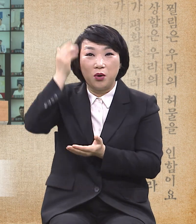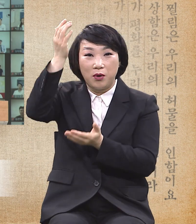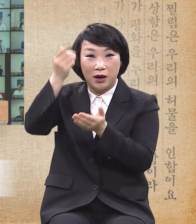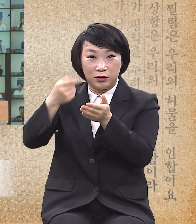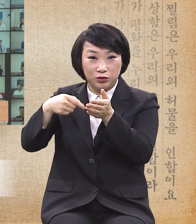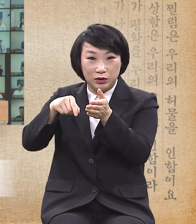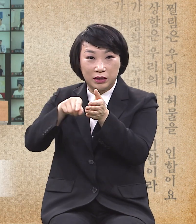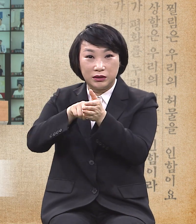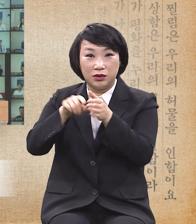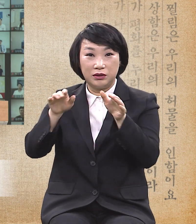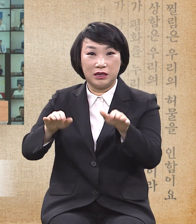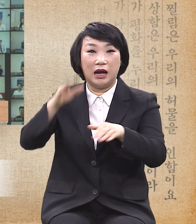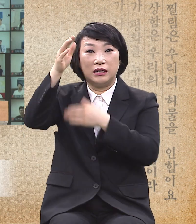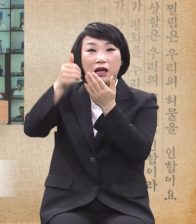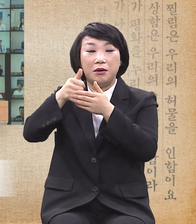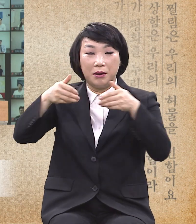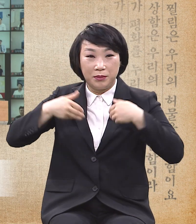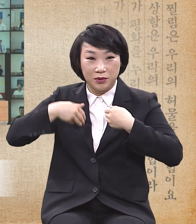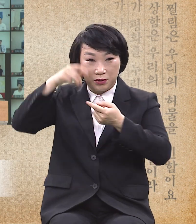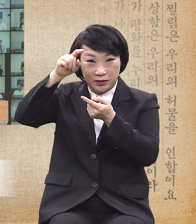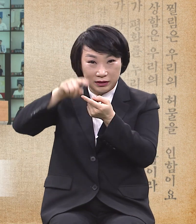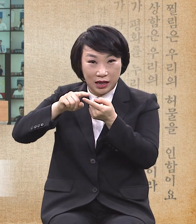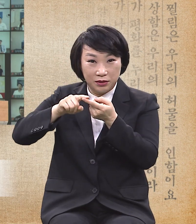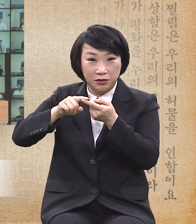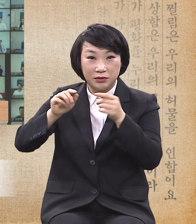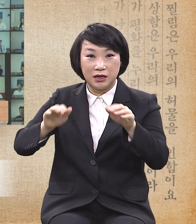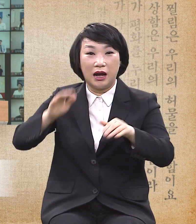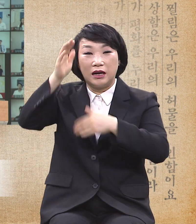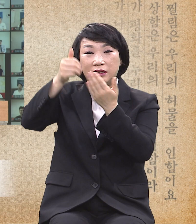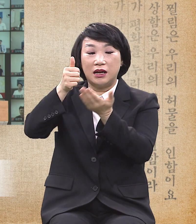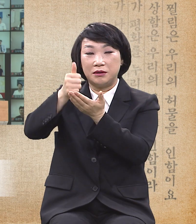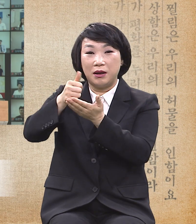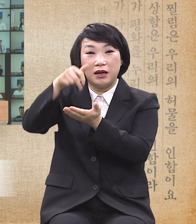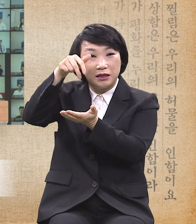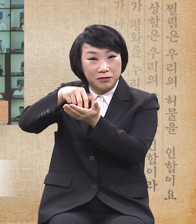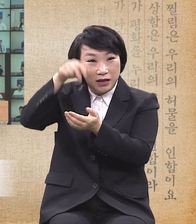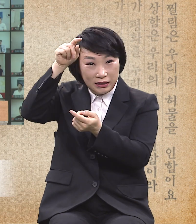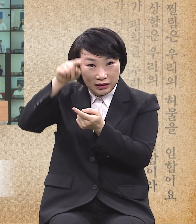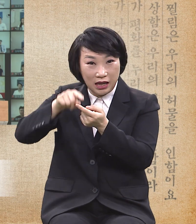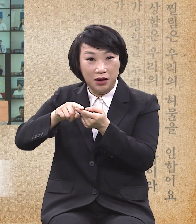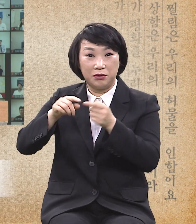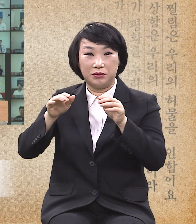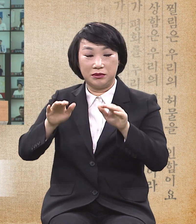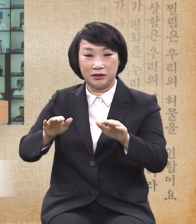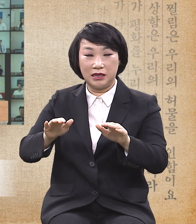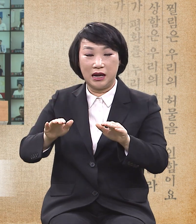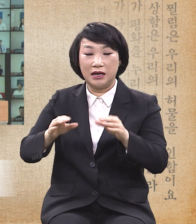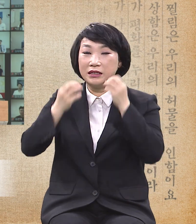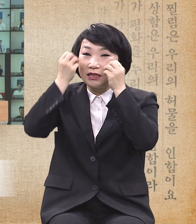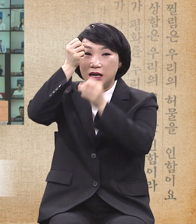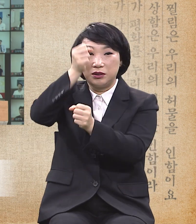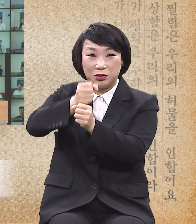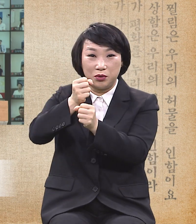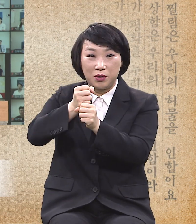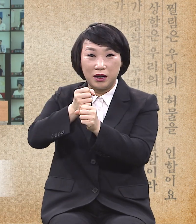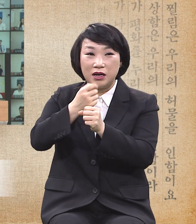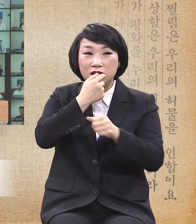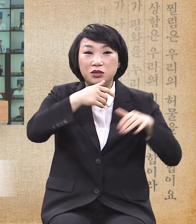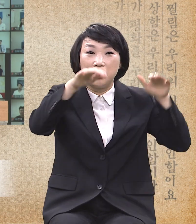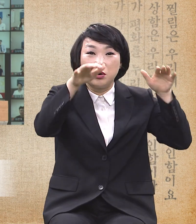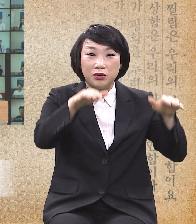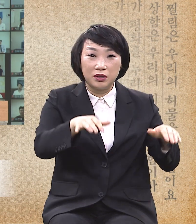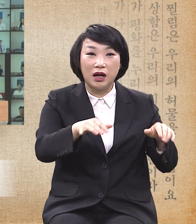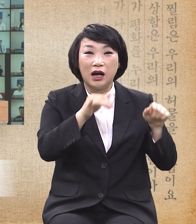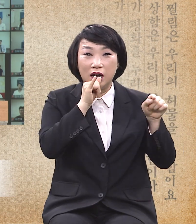위해서 하나님의 필요에 의해서 하나님의 사정에 의해서 창조된